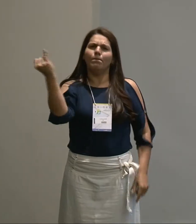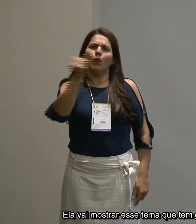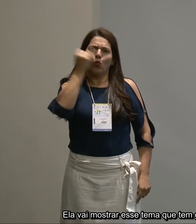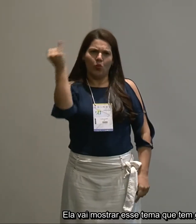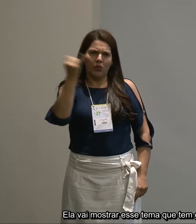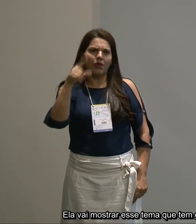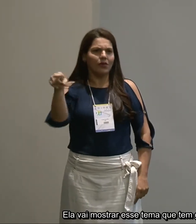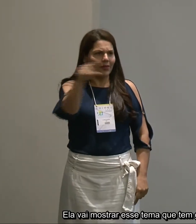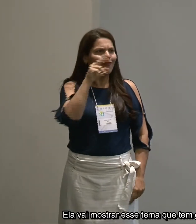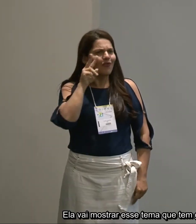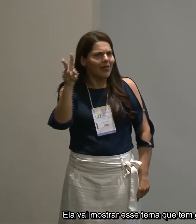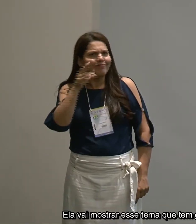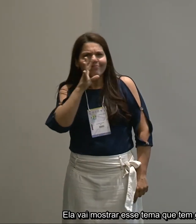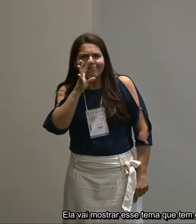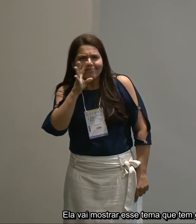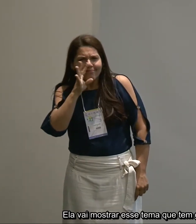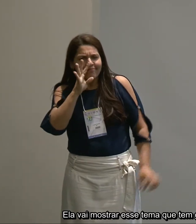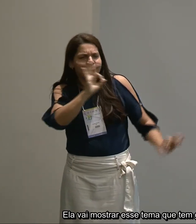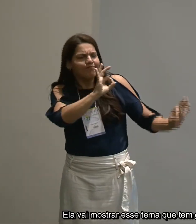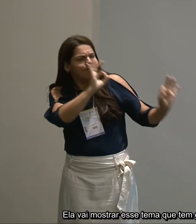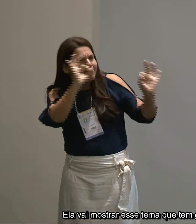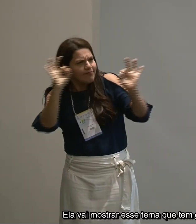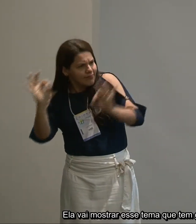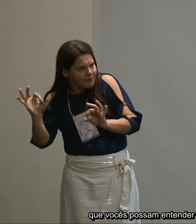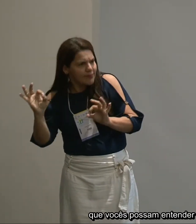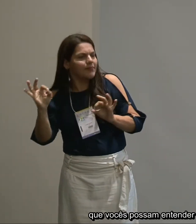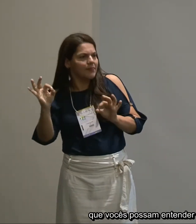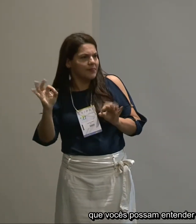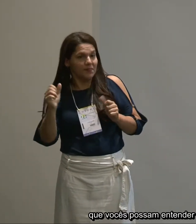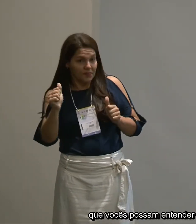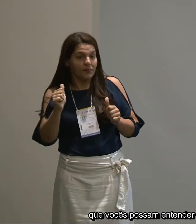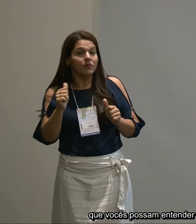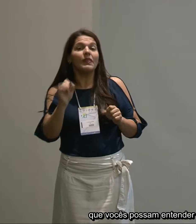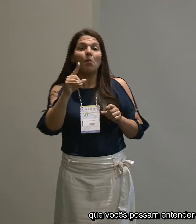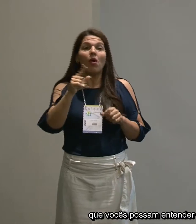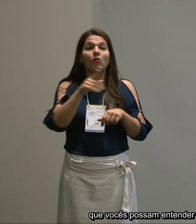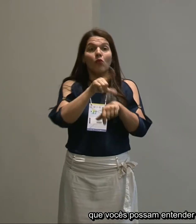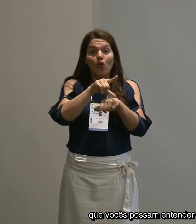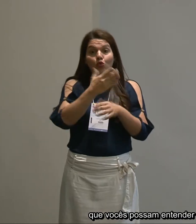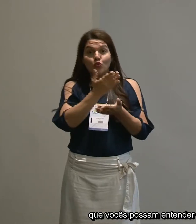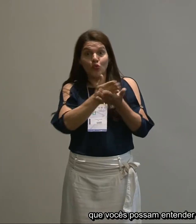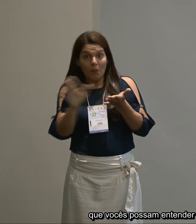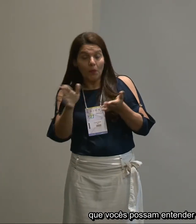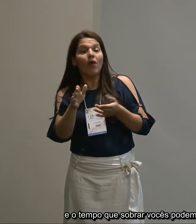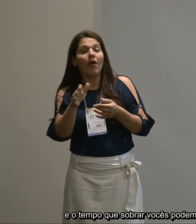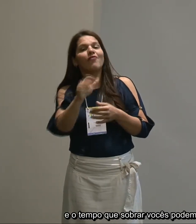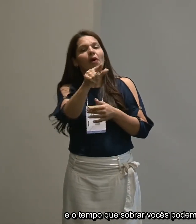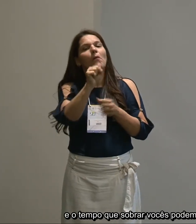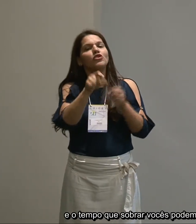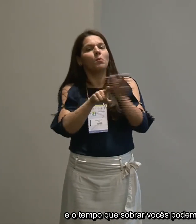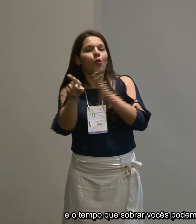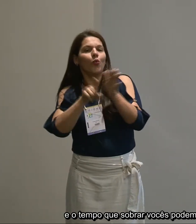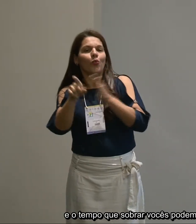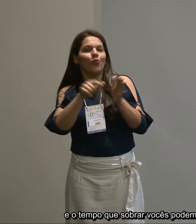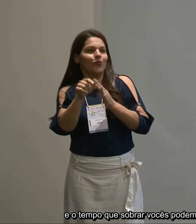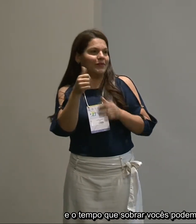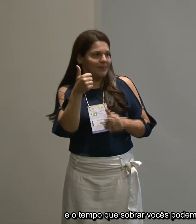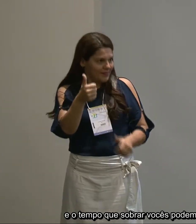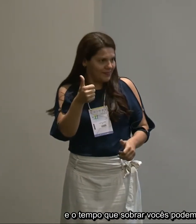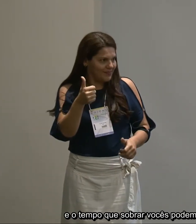Ela vai mostrar esse tema que tem grande relevância e que vocês possam, assim, entender esse tema. E o tempo que sobrar, vocês